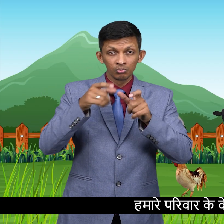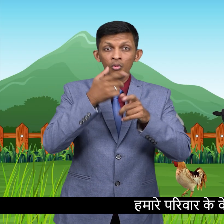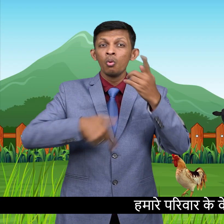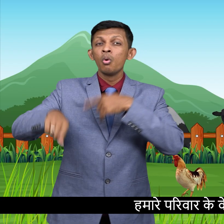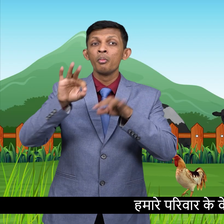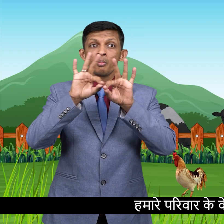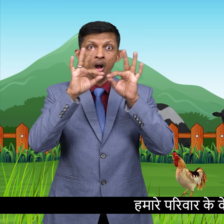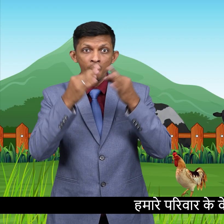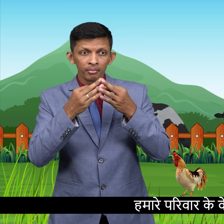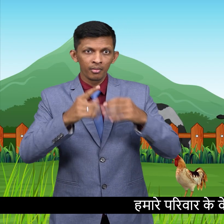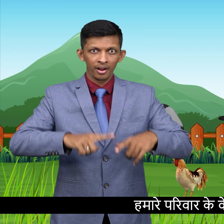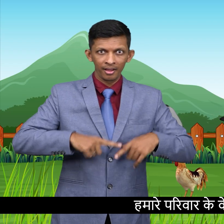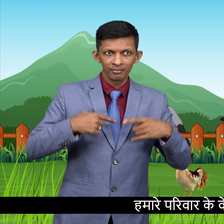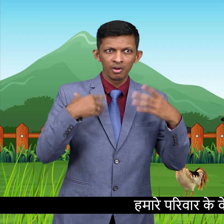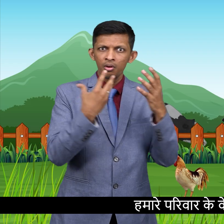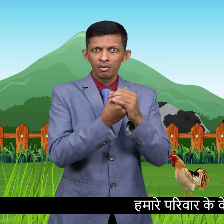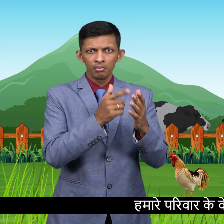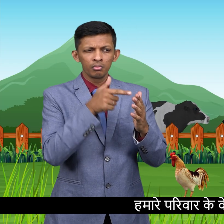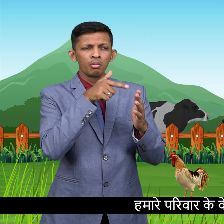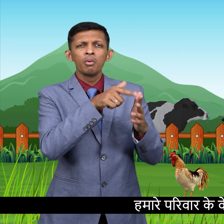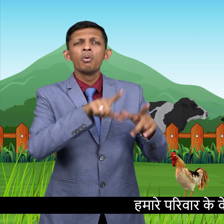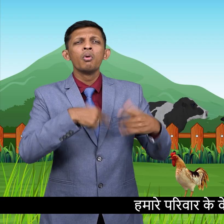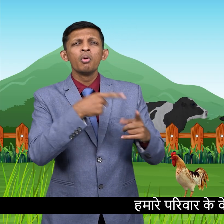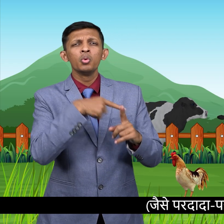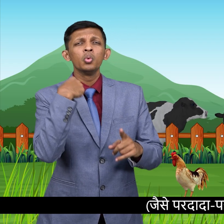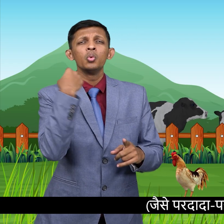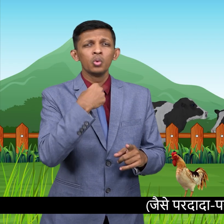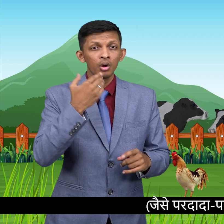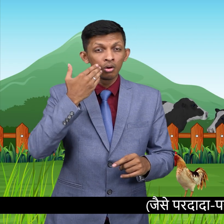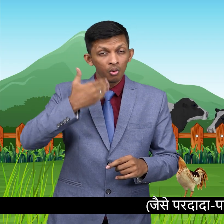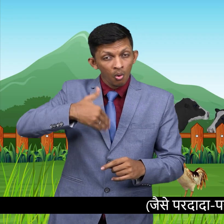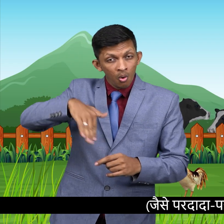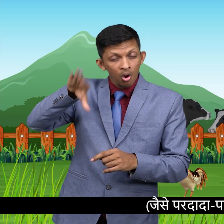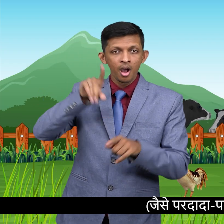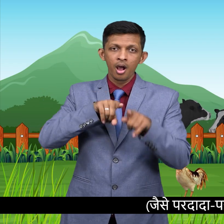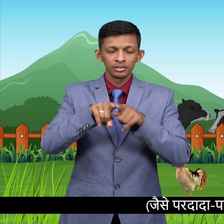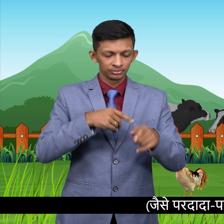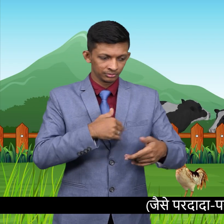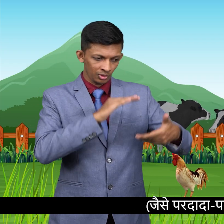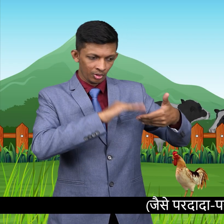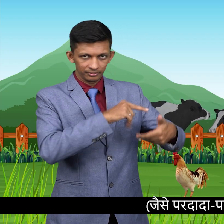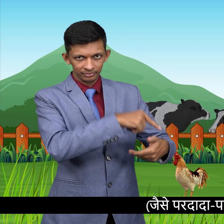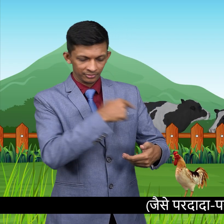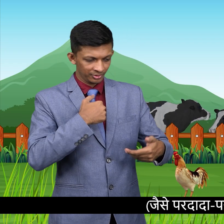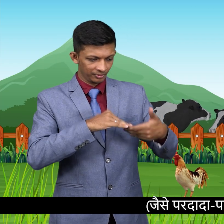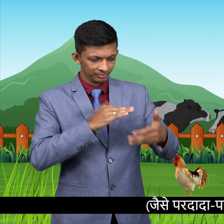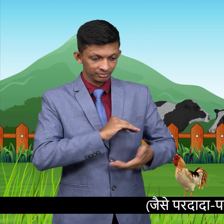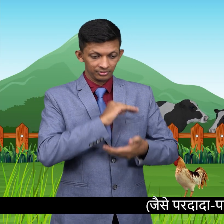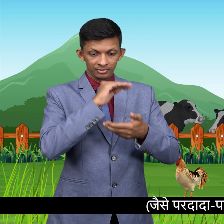हमारे परिवार के वे लोग जो बहुत बहुत पहले रहते थे, जैसे परदादा, परदादी और उनसे पहले के